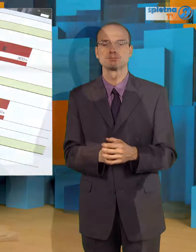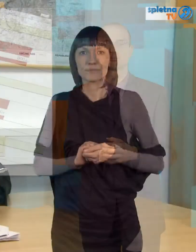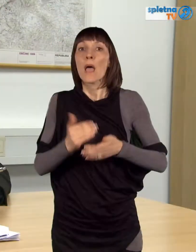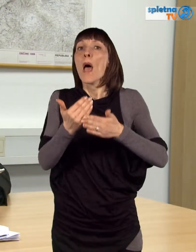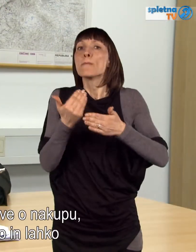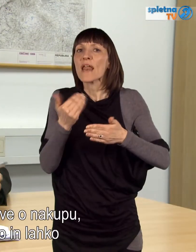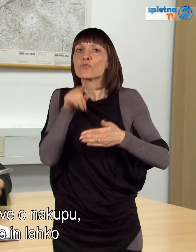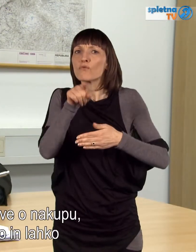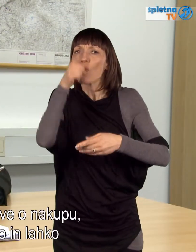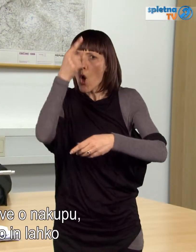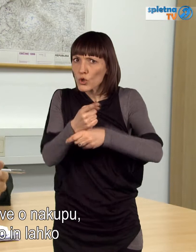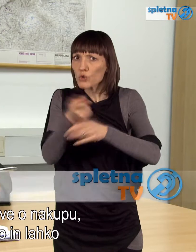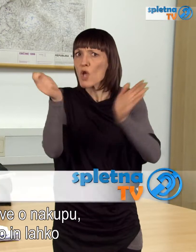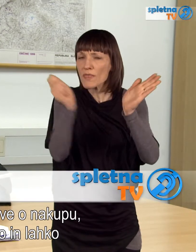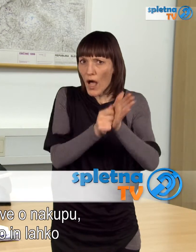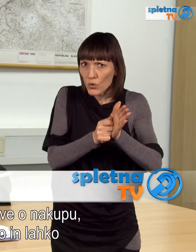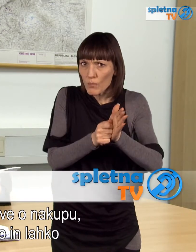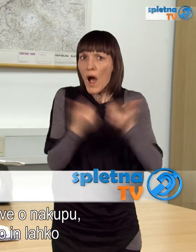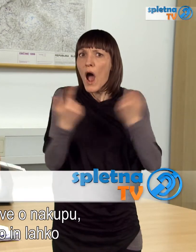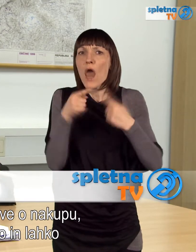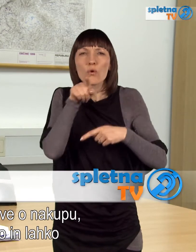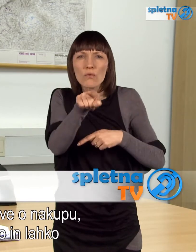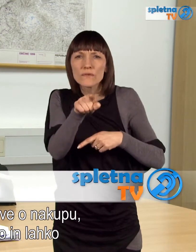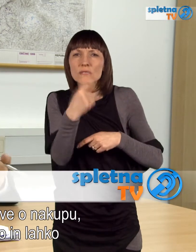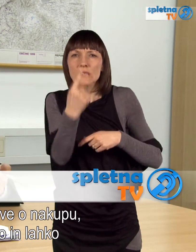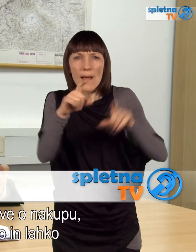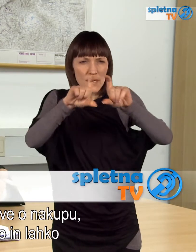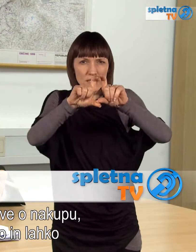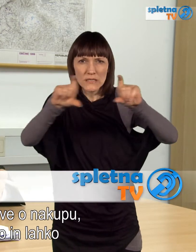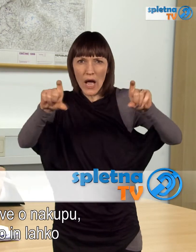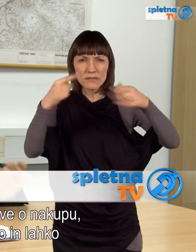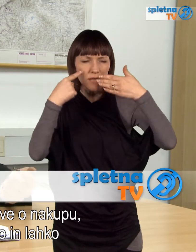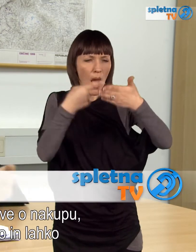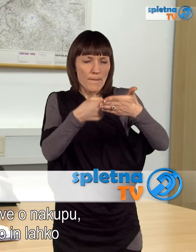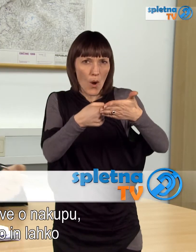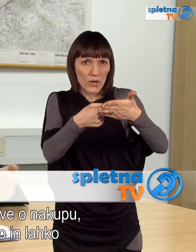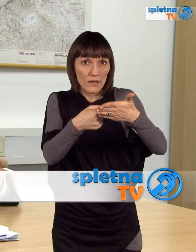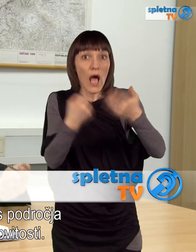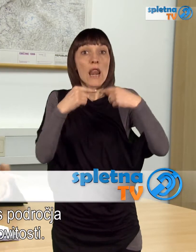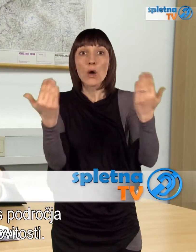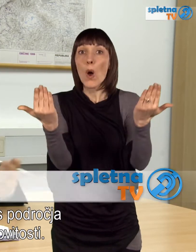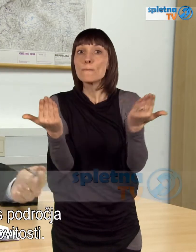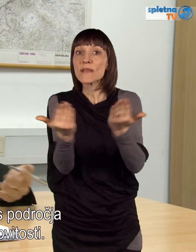Preden pride do odločitve o nakupu, da lahko kupec dobi izkaznico in jo lahko primerja dve stavbi, kaj pomeni